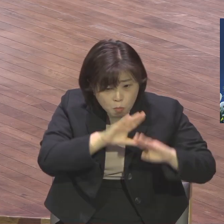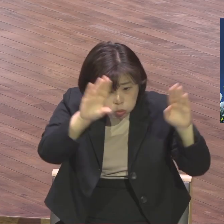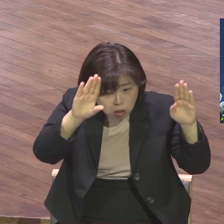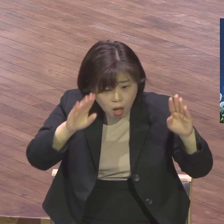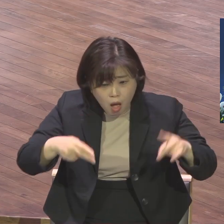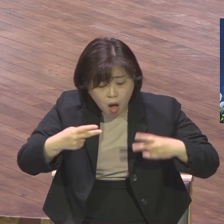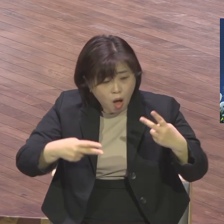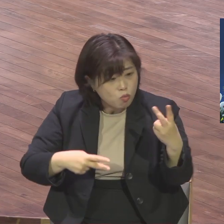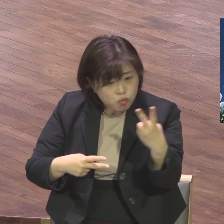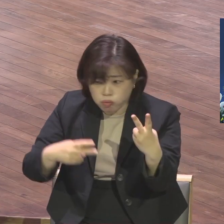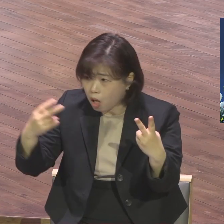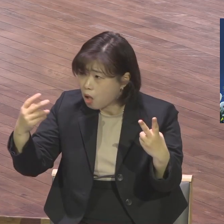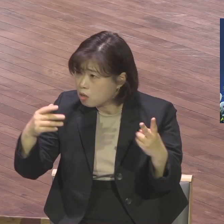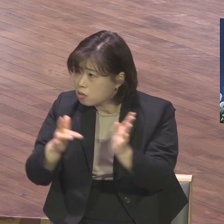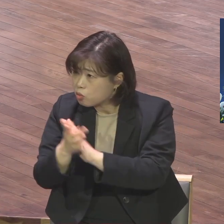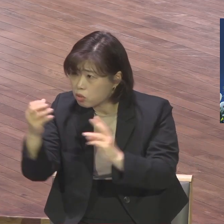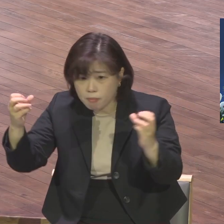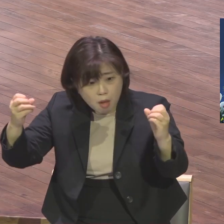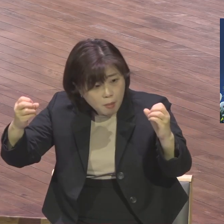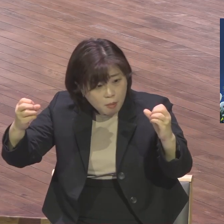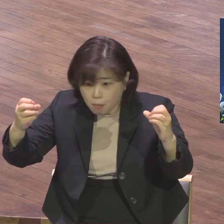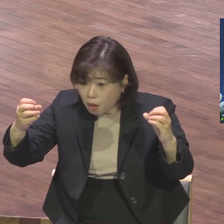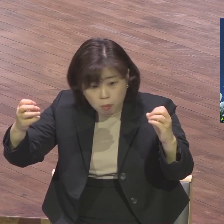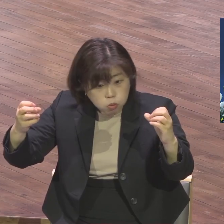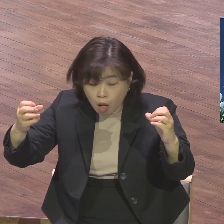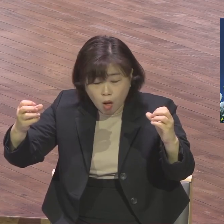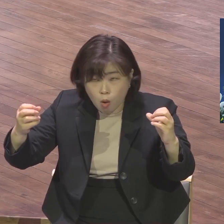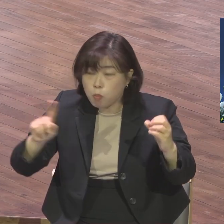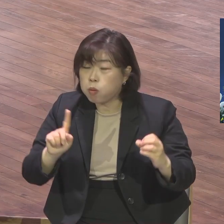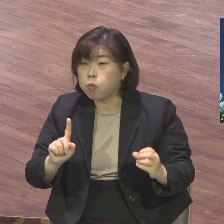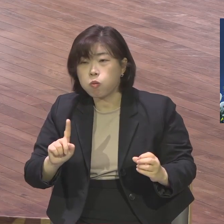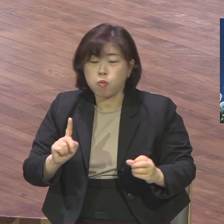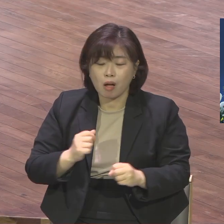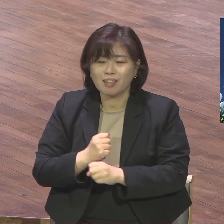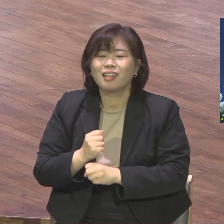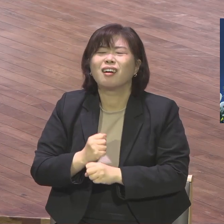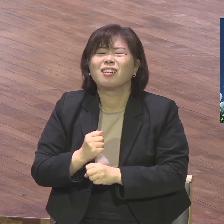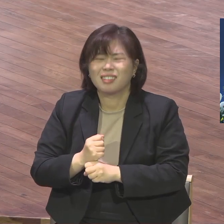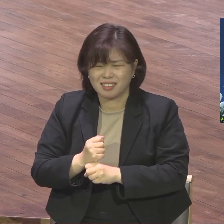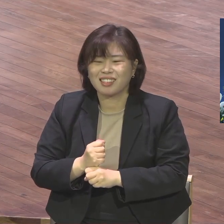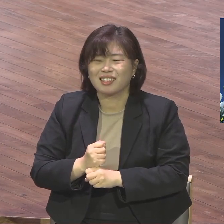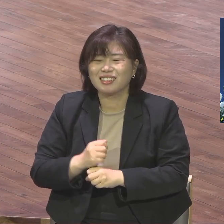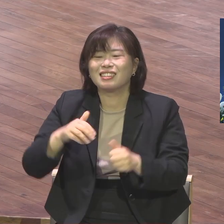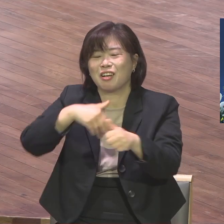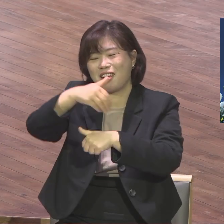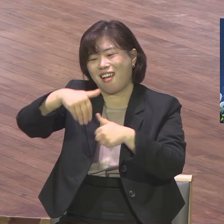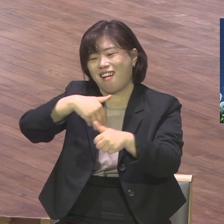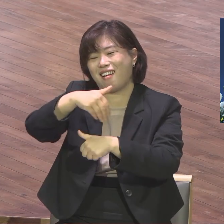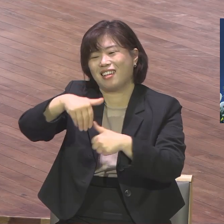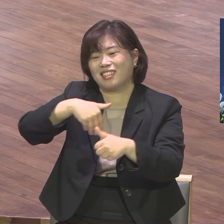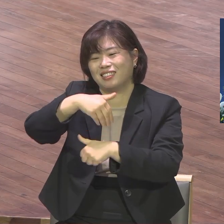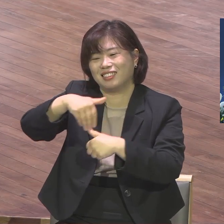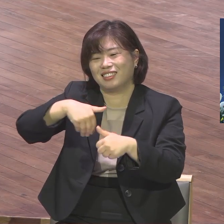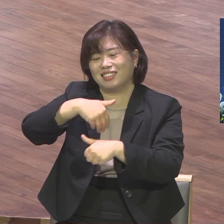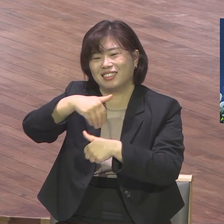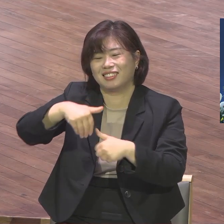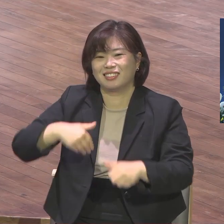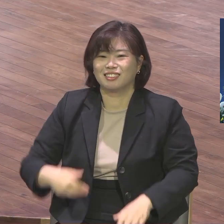이상한 현상이 나타난 거예요. 꽉 놀란 거예요. 이상한 장면을 목격한 겁니다. 졸다가